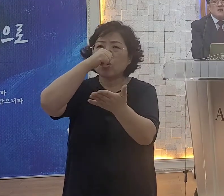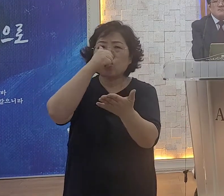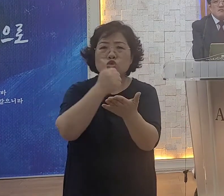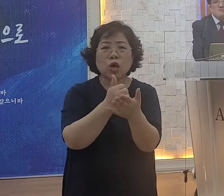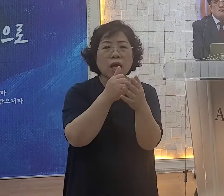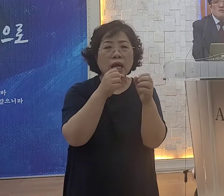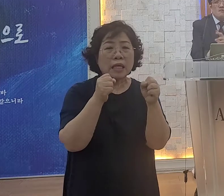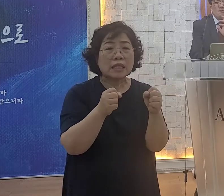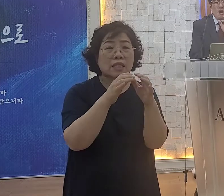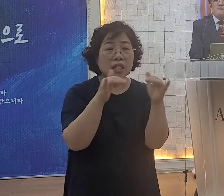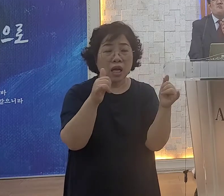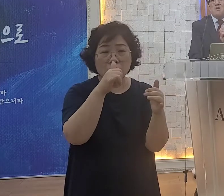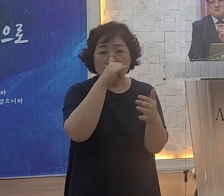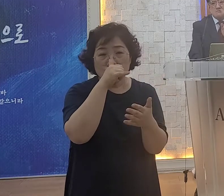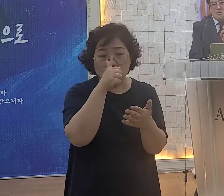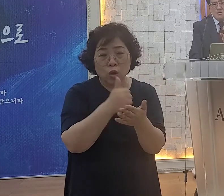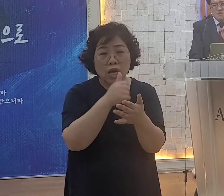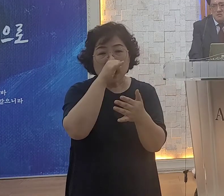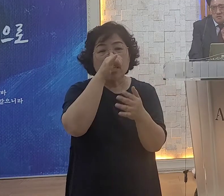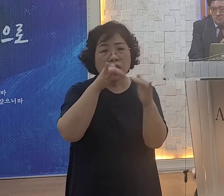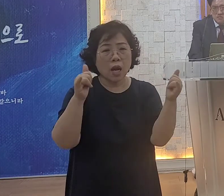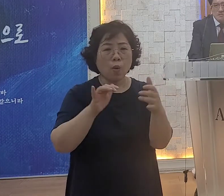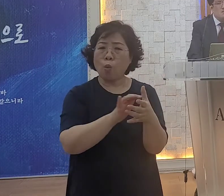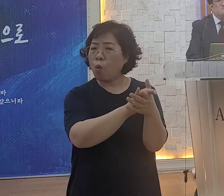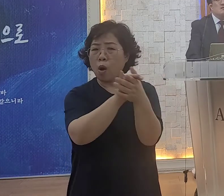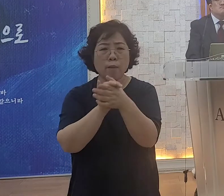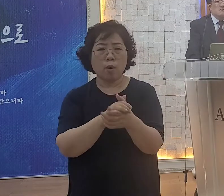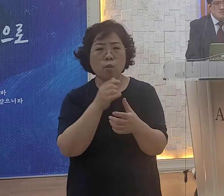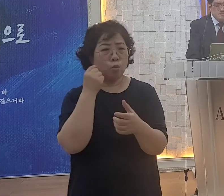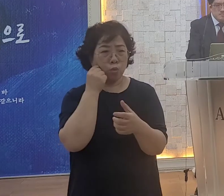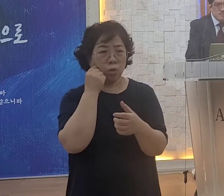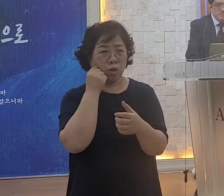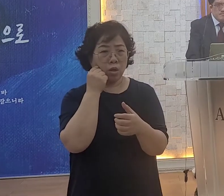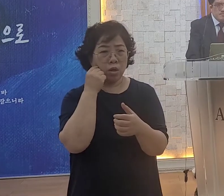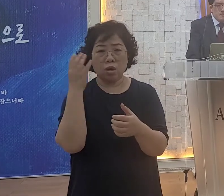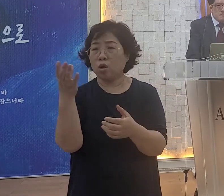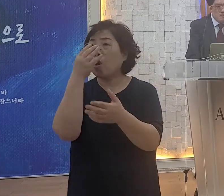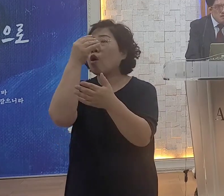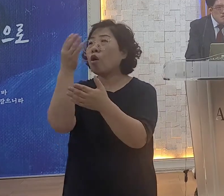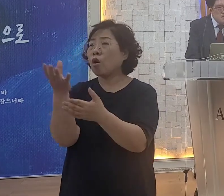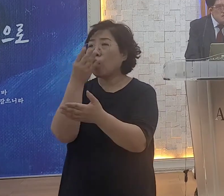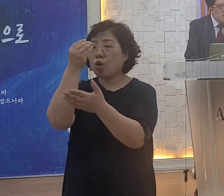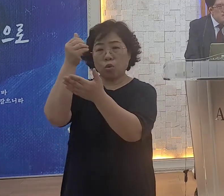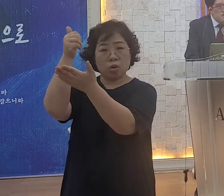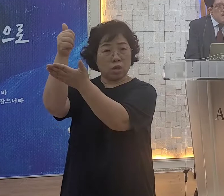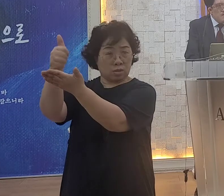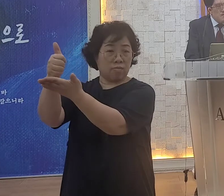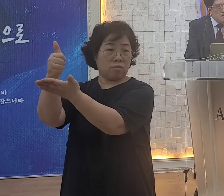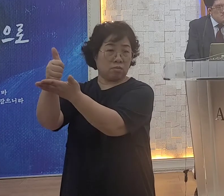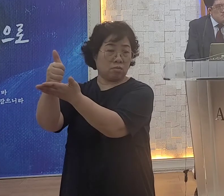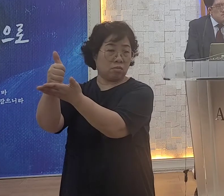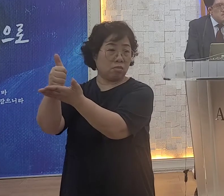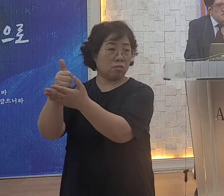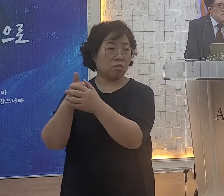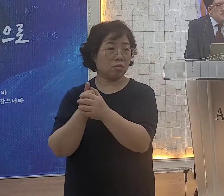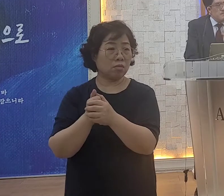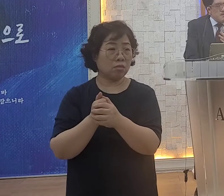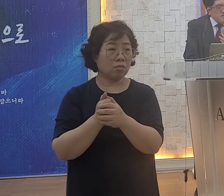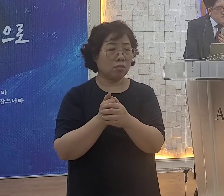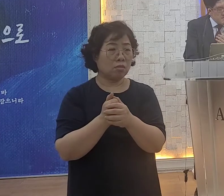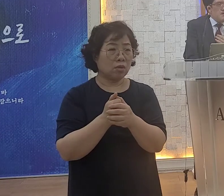죄가 있는 사람하고 화목할 수가 없는 거룩한 분이시. 여러분, 이 하나님의